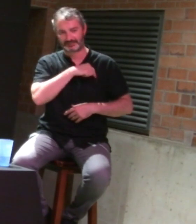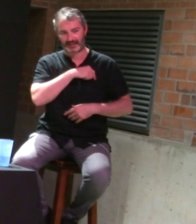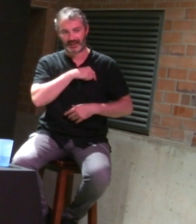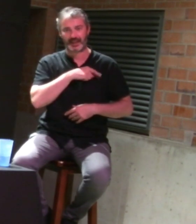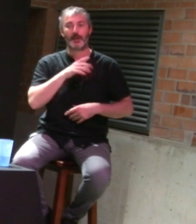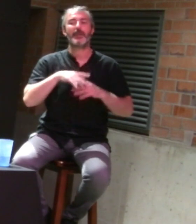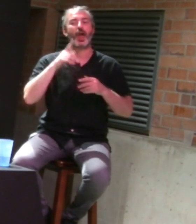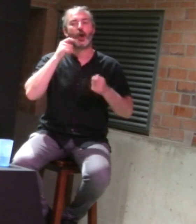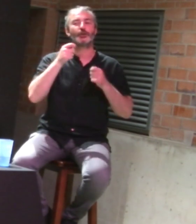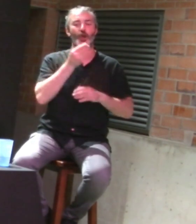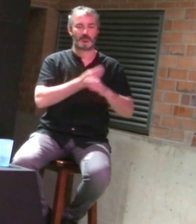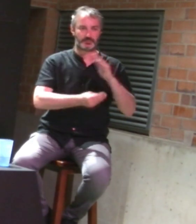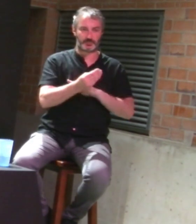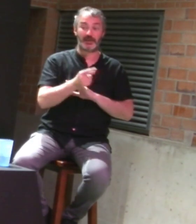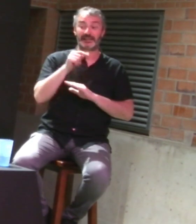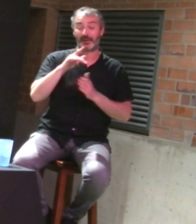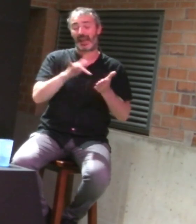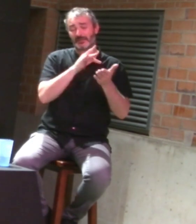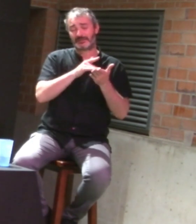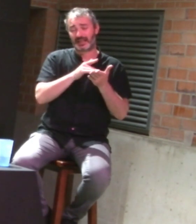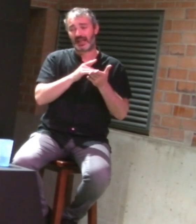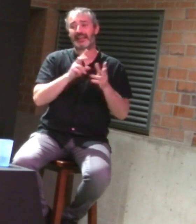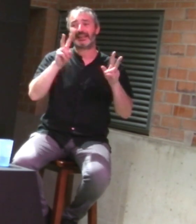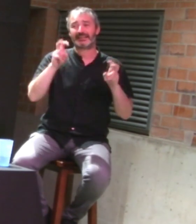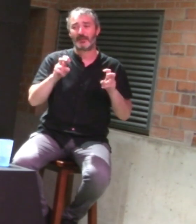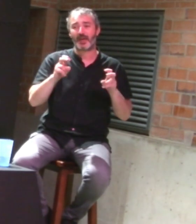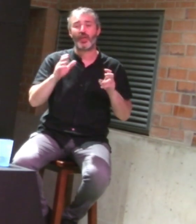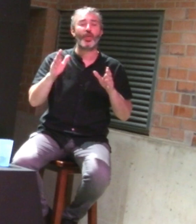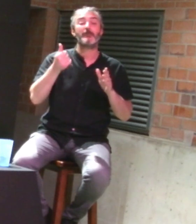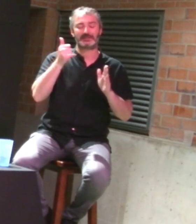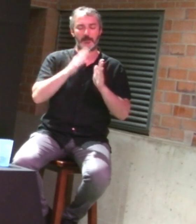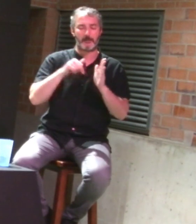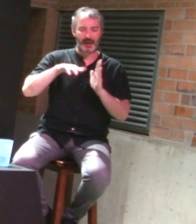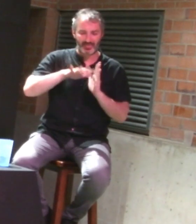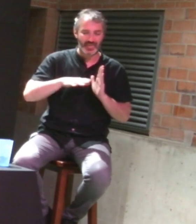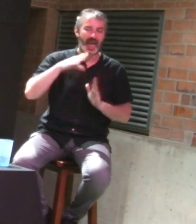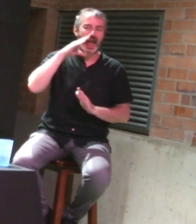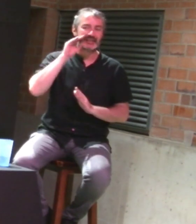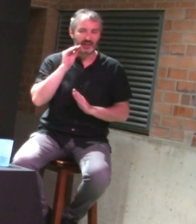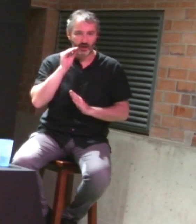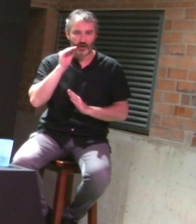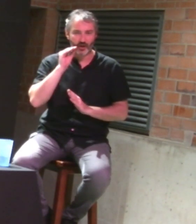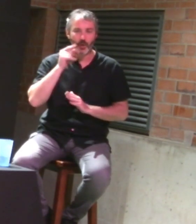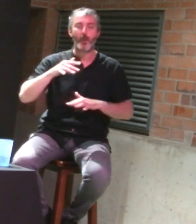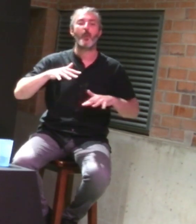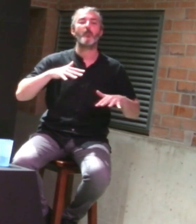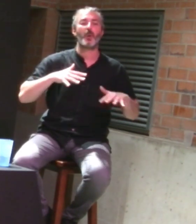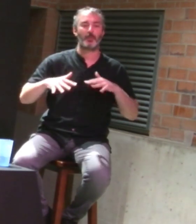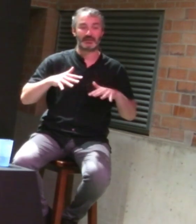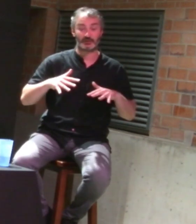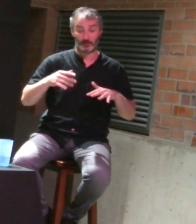control de natalitat, i apareixeran sobretot el que seria la zona de València, Castelló, on hi haurà un